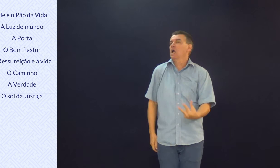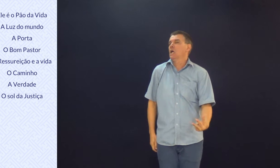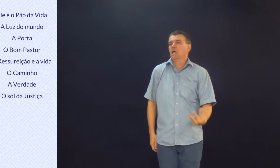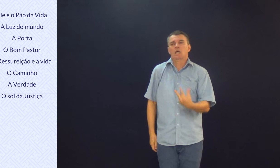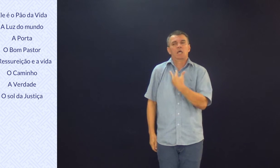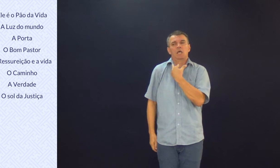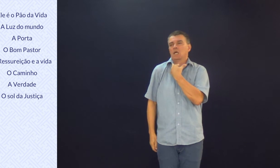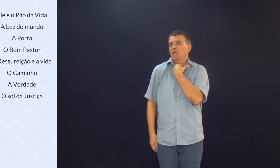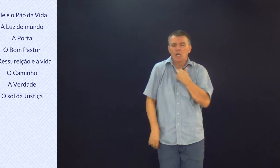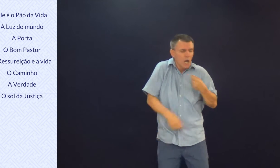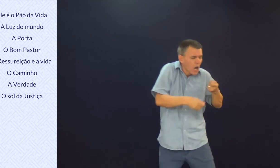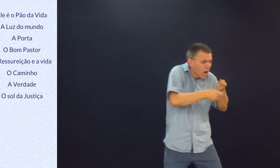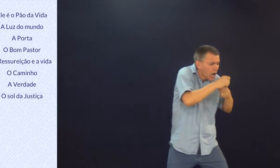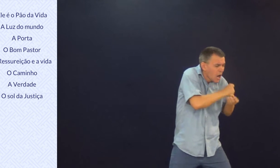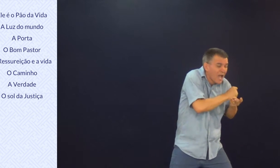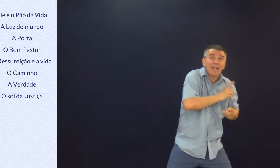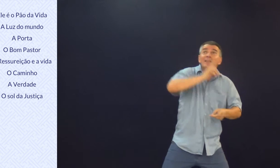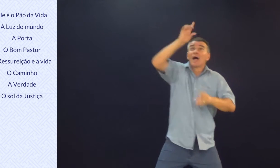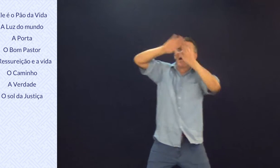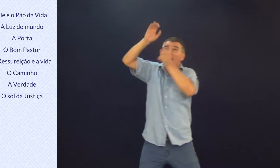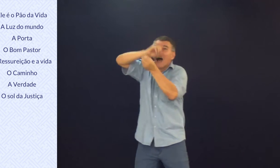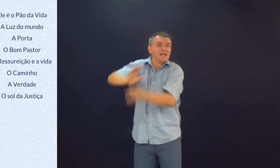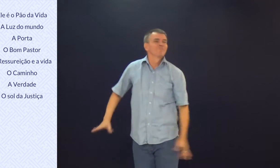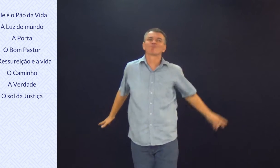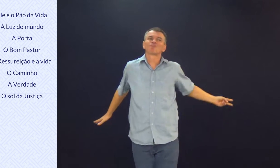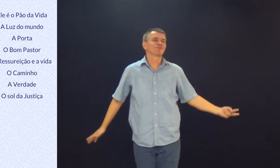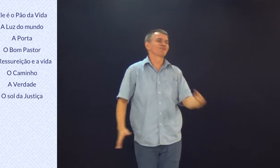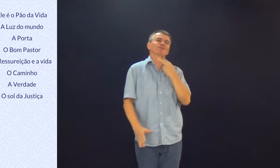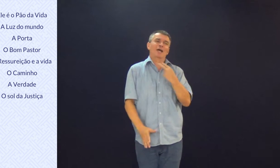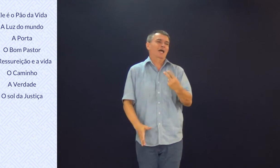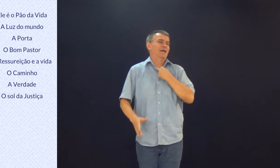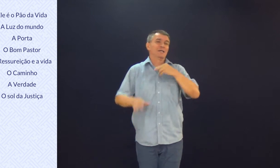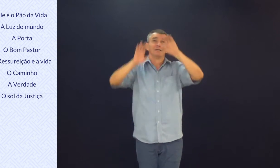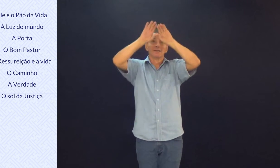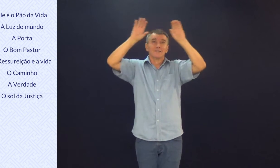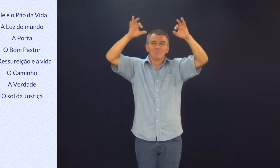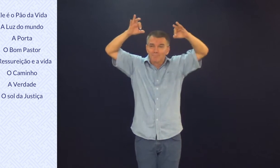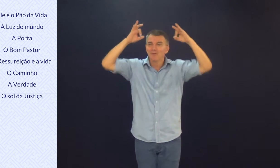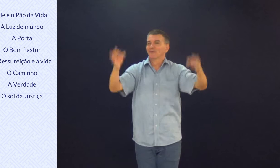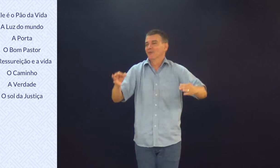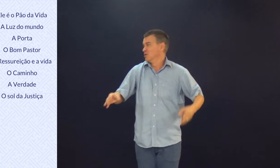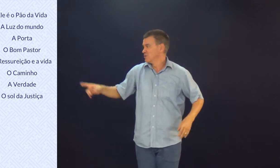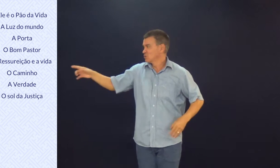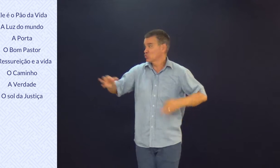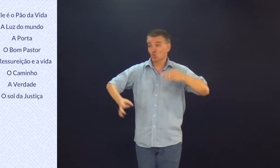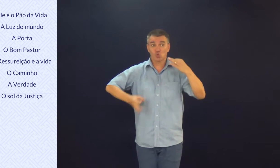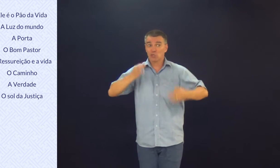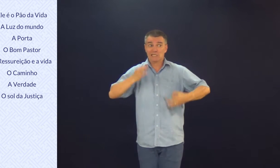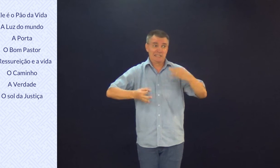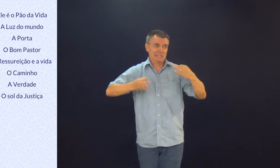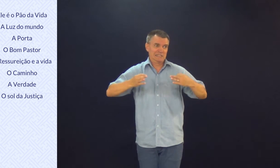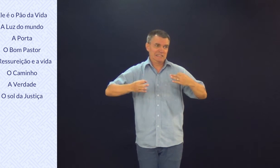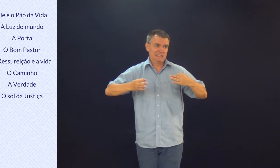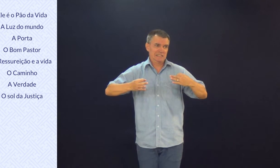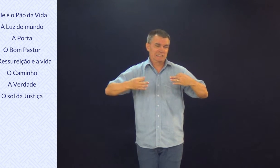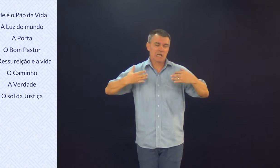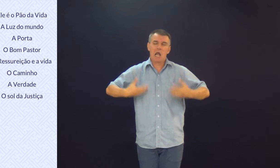não pode não não teca ele não faz isso deus não aceitar coisas erradas no reino dele ele é justo